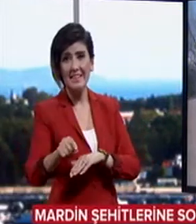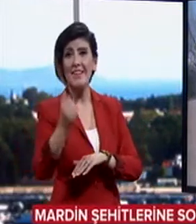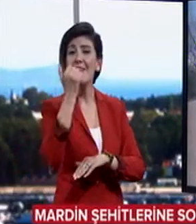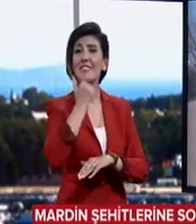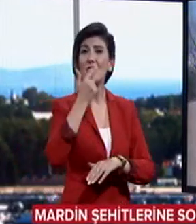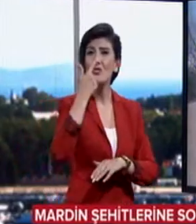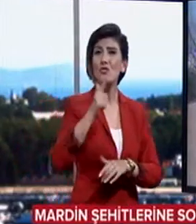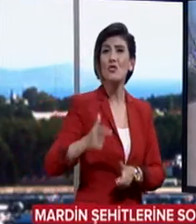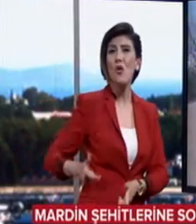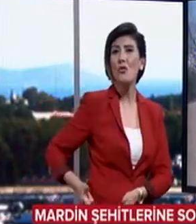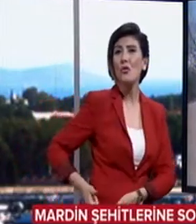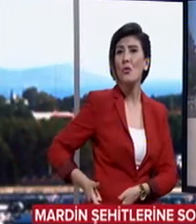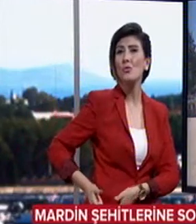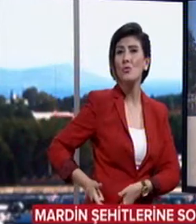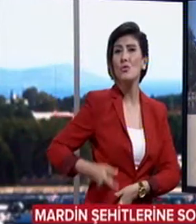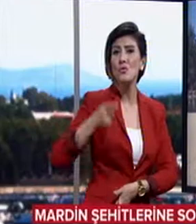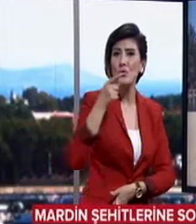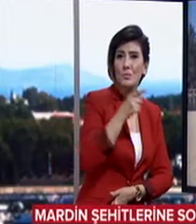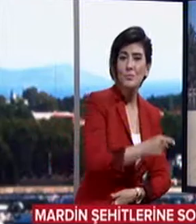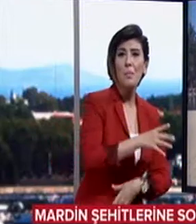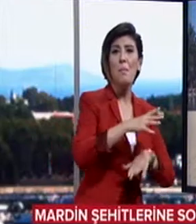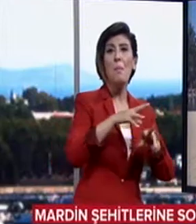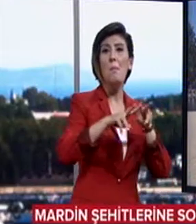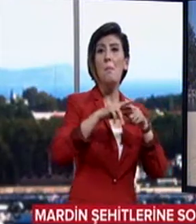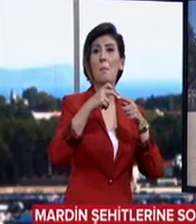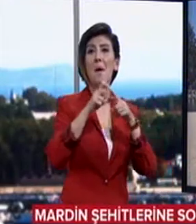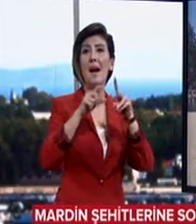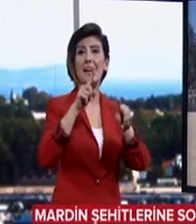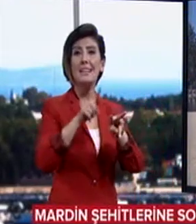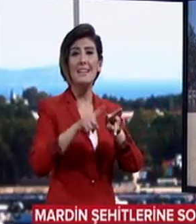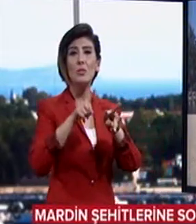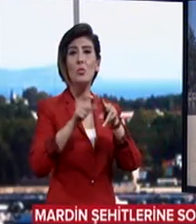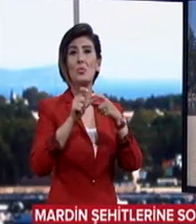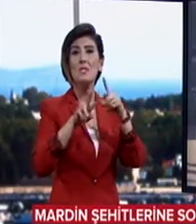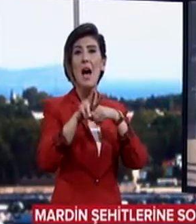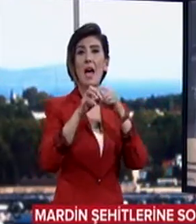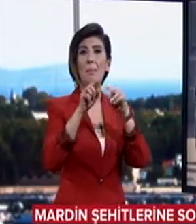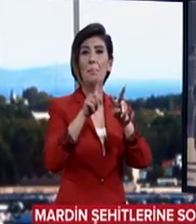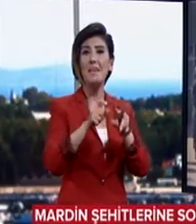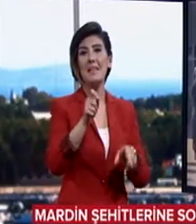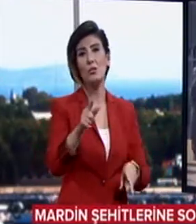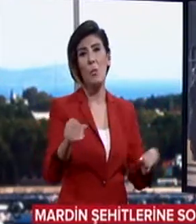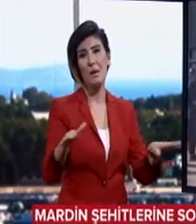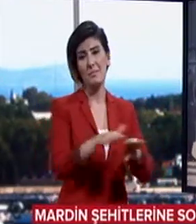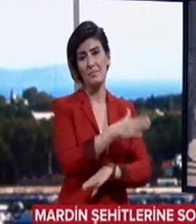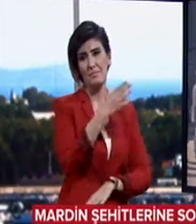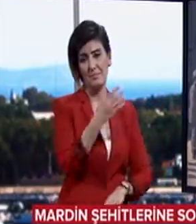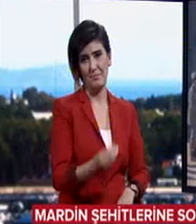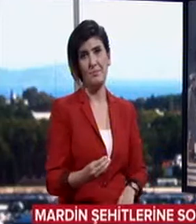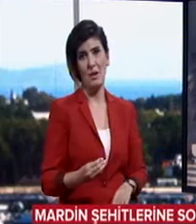Nevşehir'de ve geçici köy korucusu Adnan Durak da Mardin'in Nusaybin ilçesinde toprağa verildi.